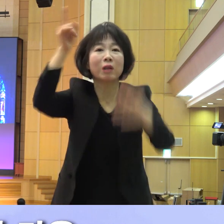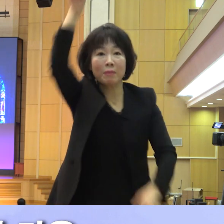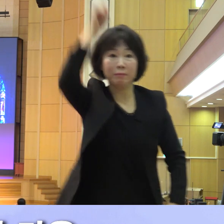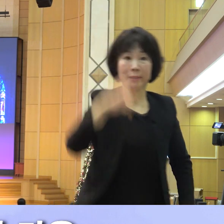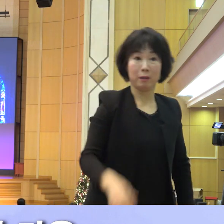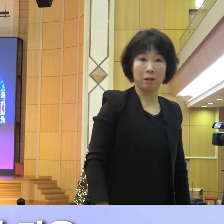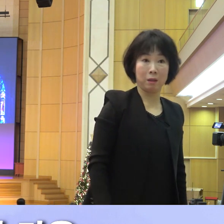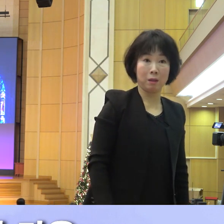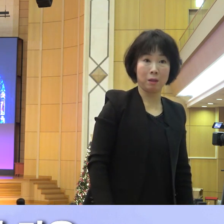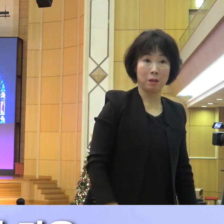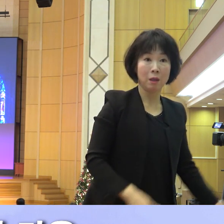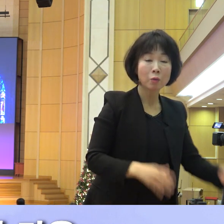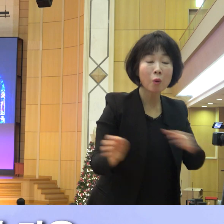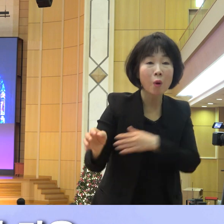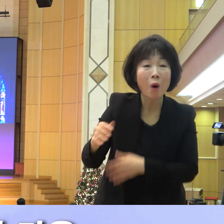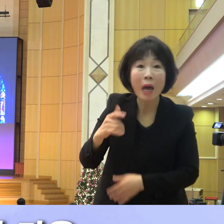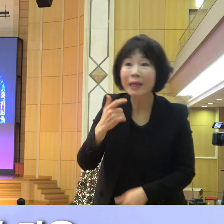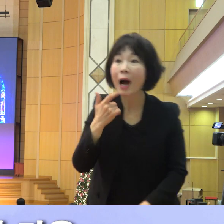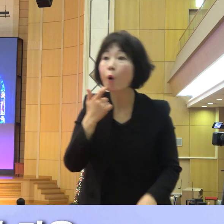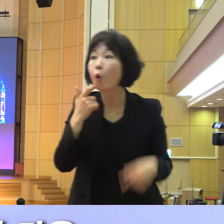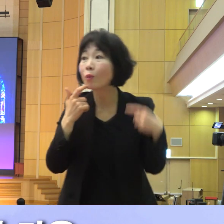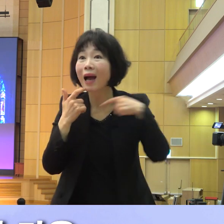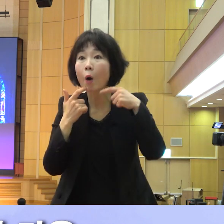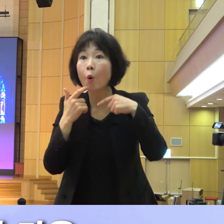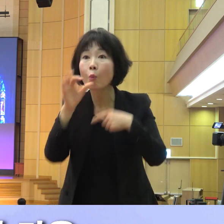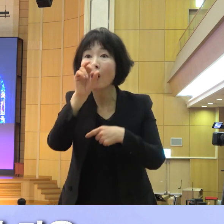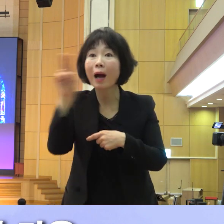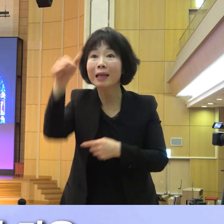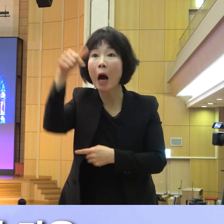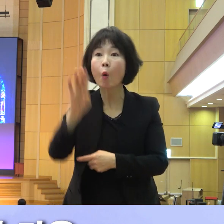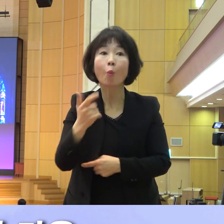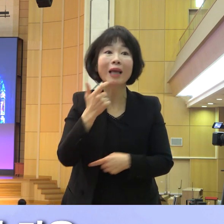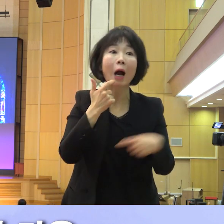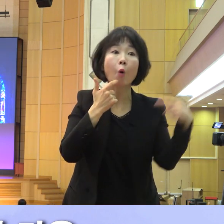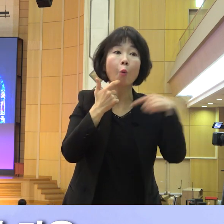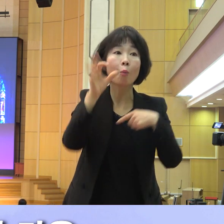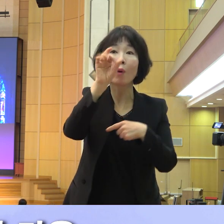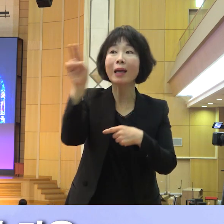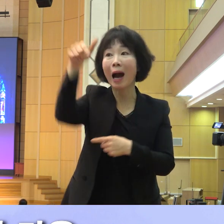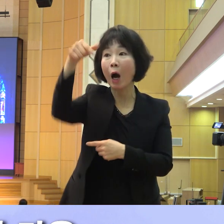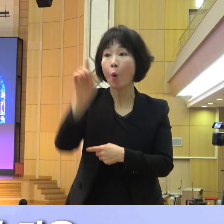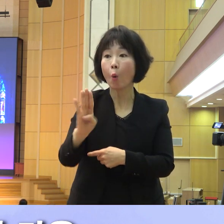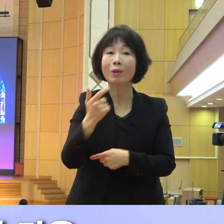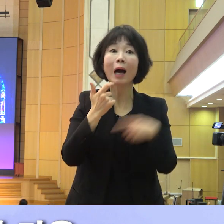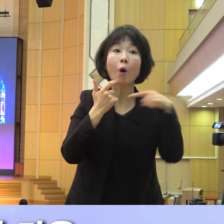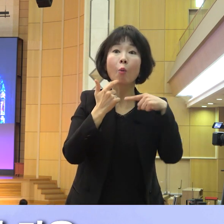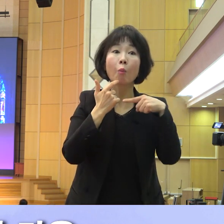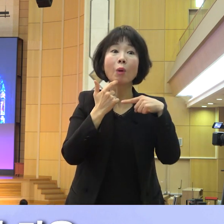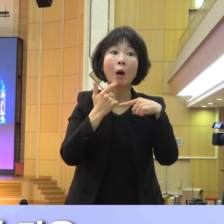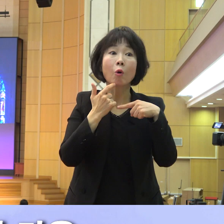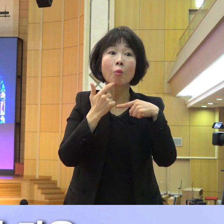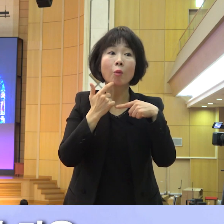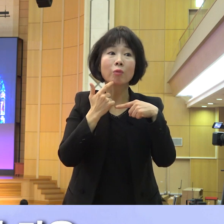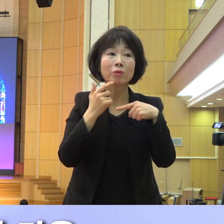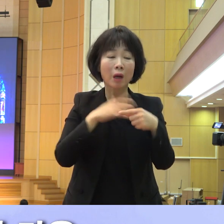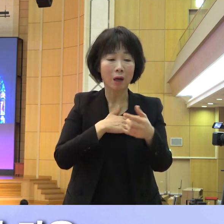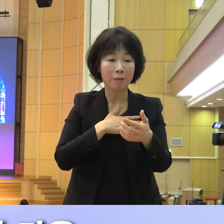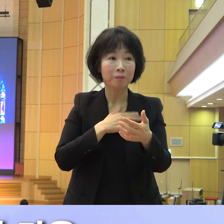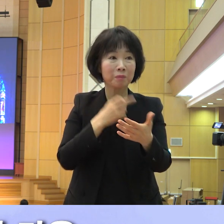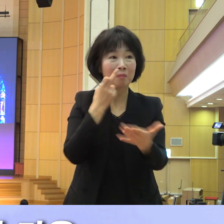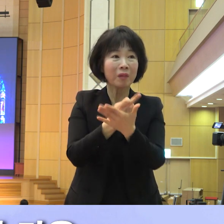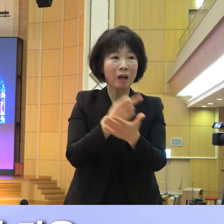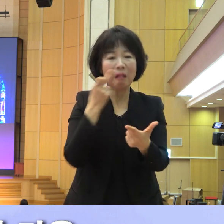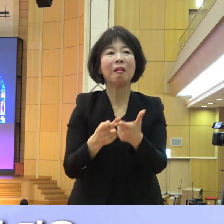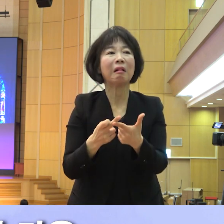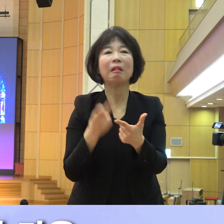여러분, 야곱이라고 하는 사람 너무나 잘 알지요. 야곱은 장자로 태어나지 못해서,